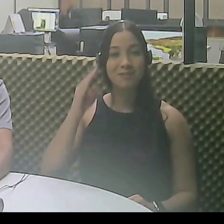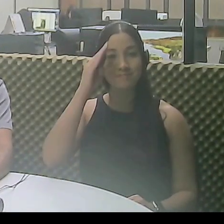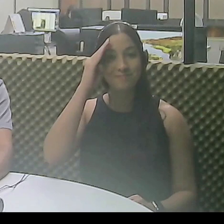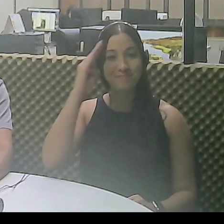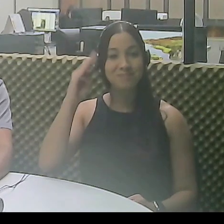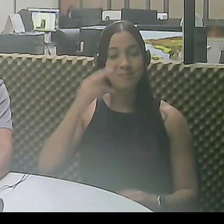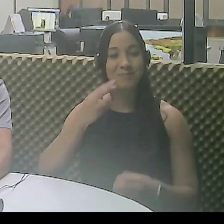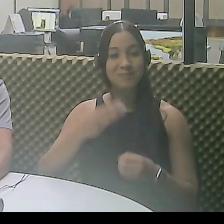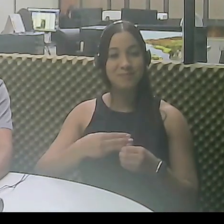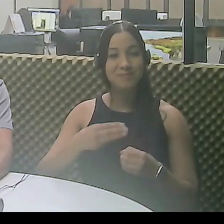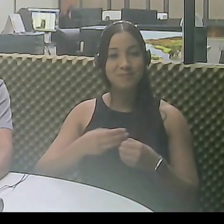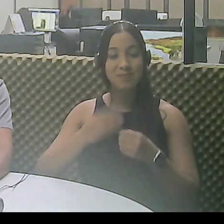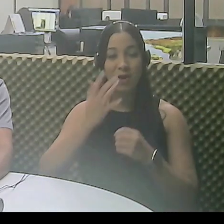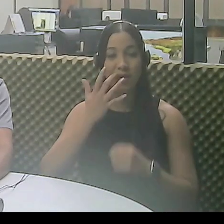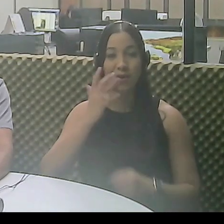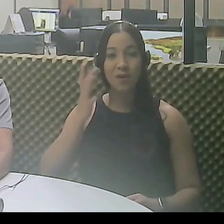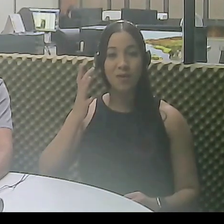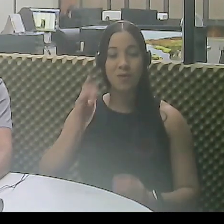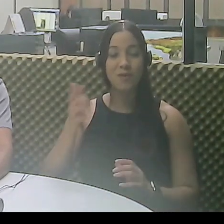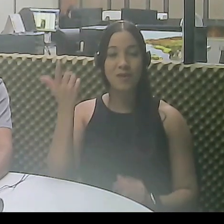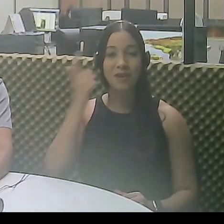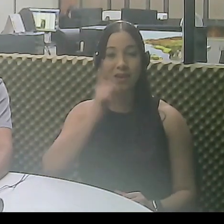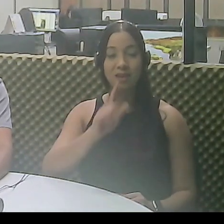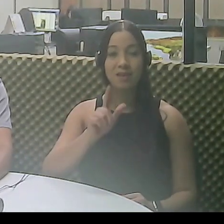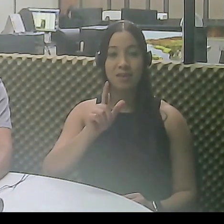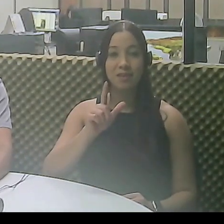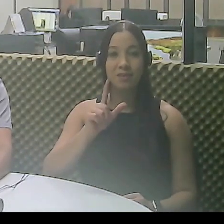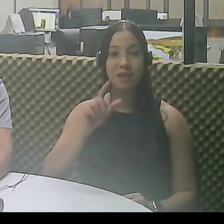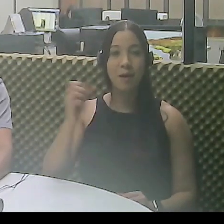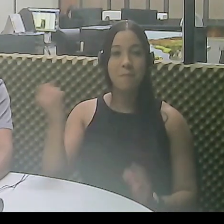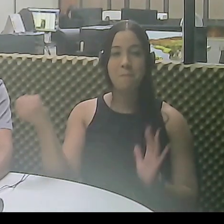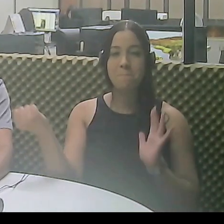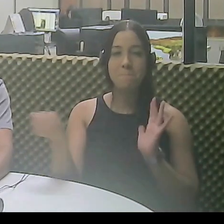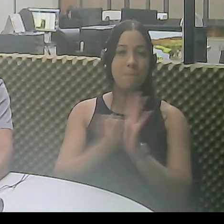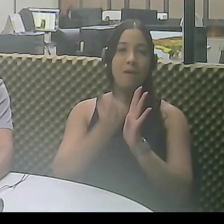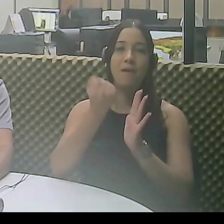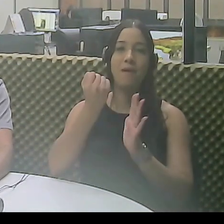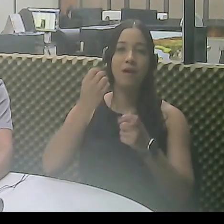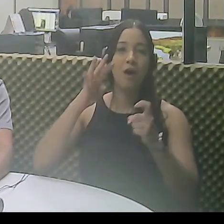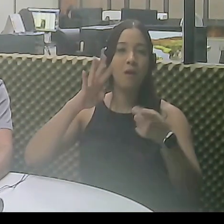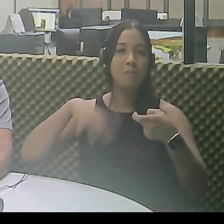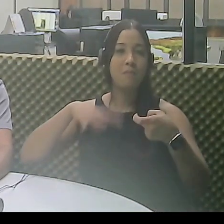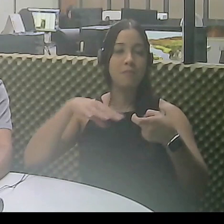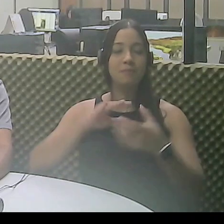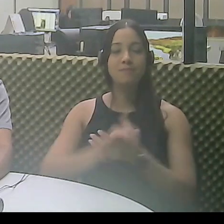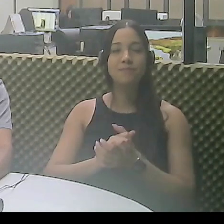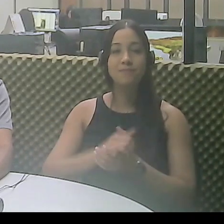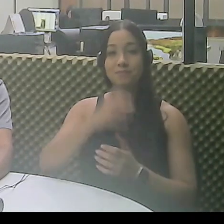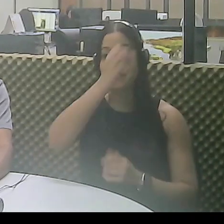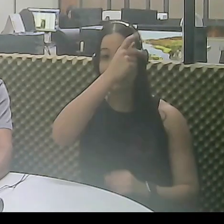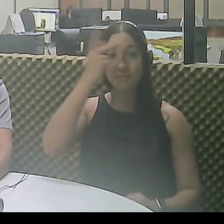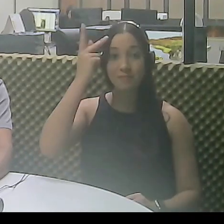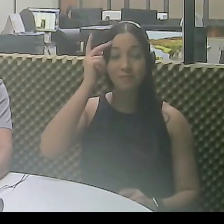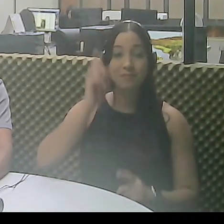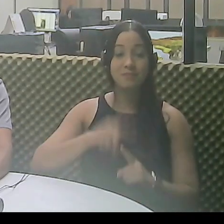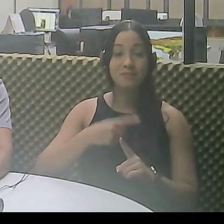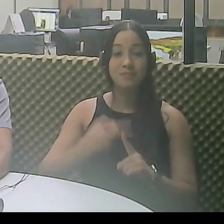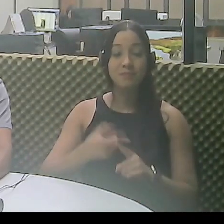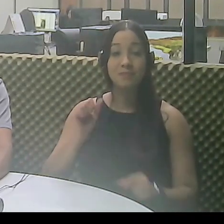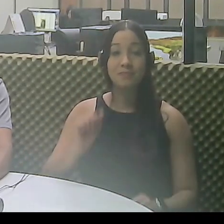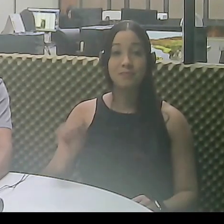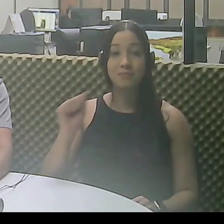destaques do município com a medalha de ouro inédita na categoria Lendas. Atualmente, a parceria da Prefeitura com associações